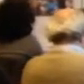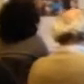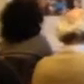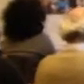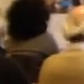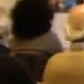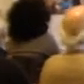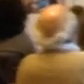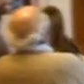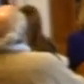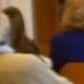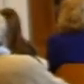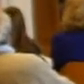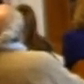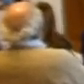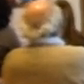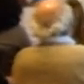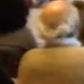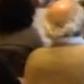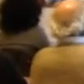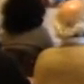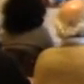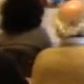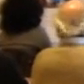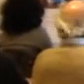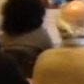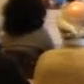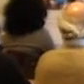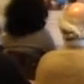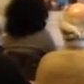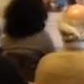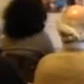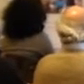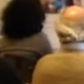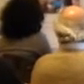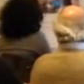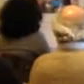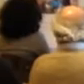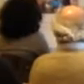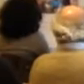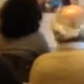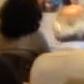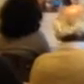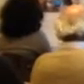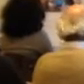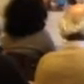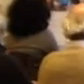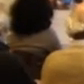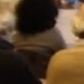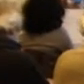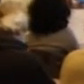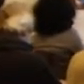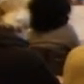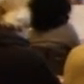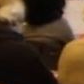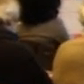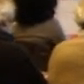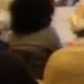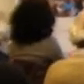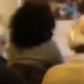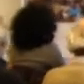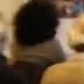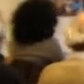Fabulosa nodriza octogenaria, tus pechos de papel nos alimentan,